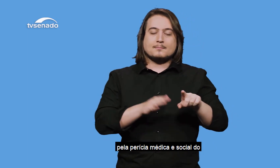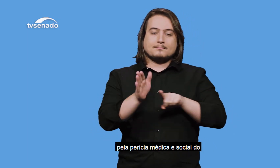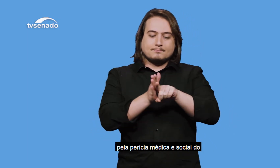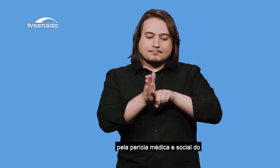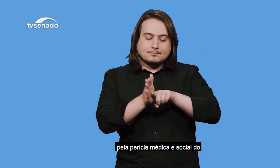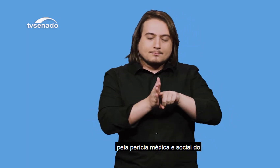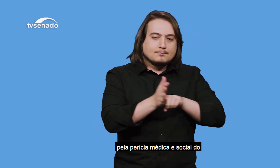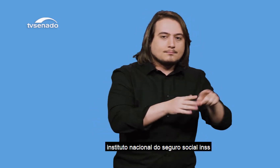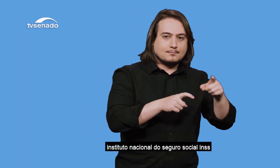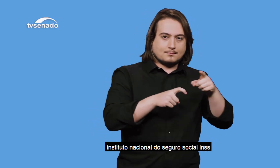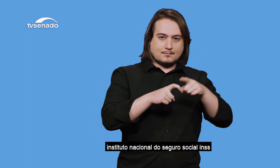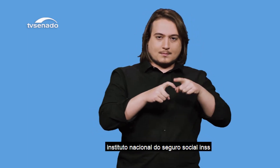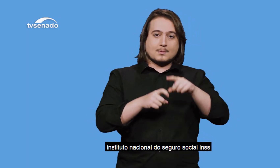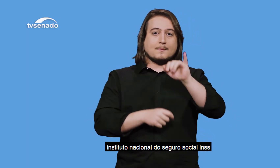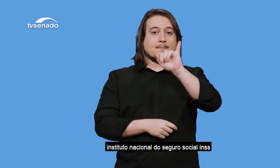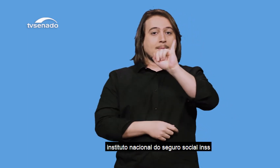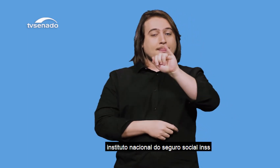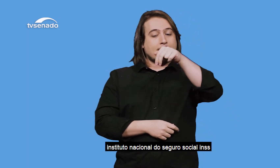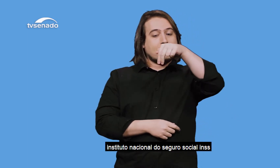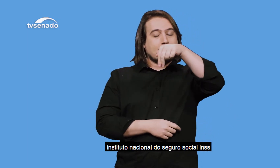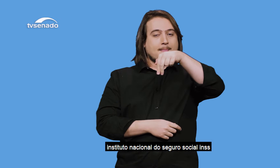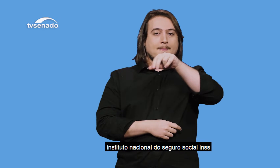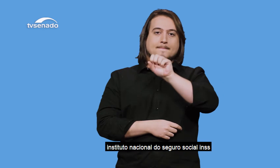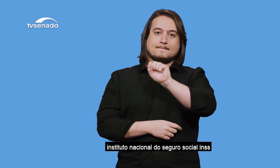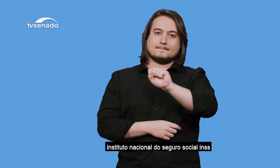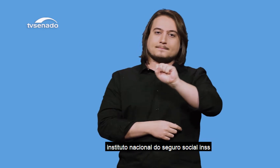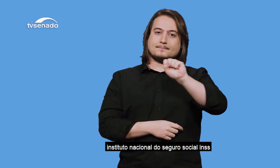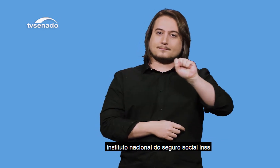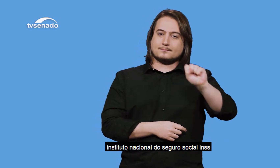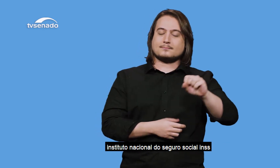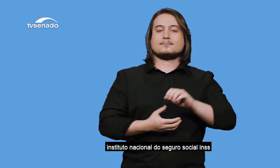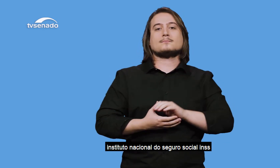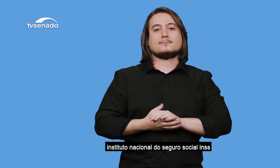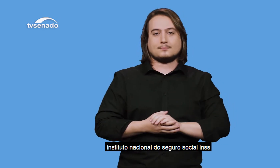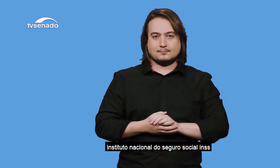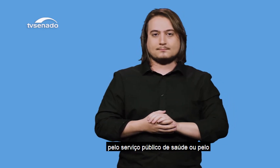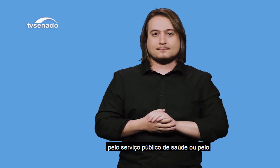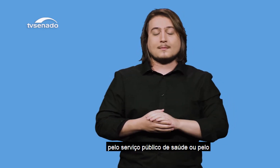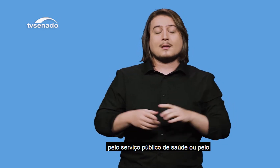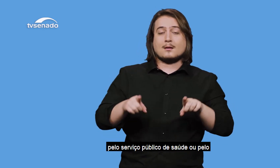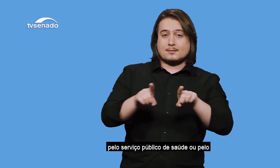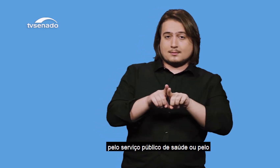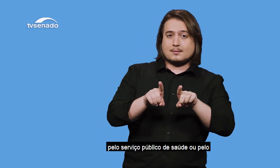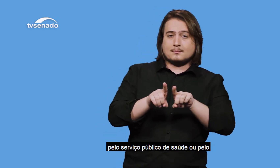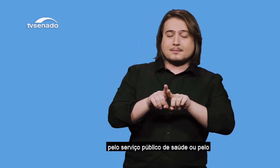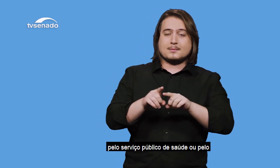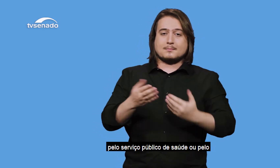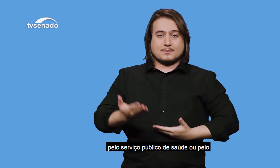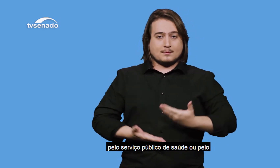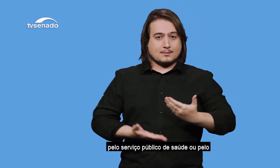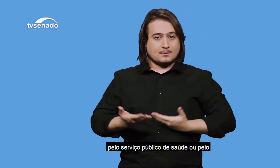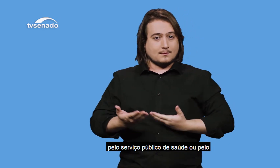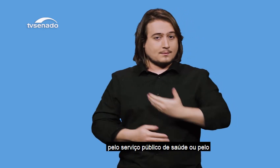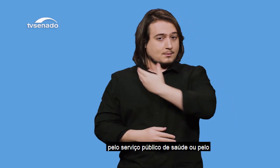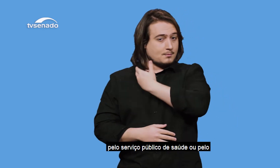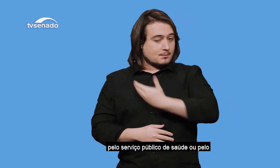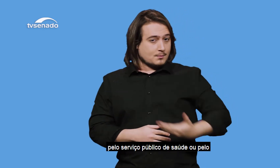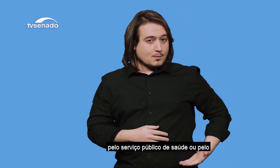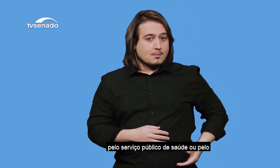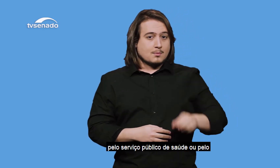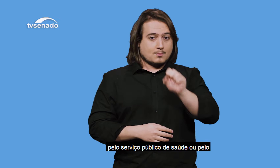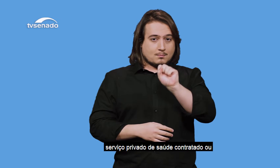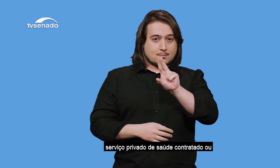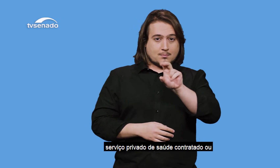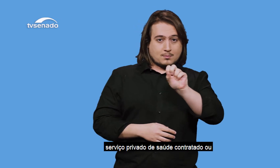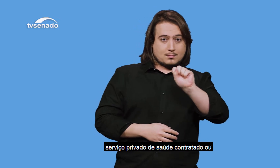do instituto nacional do seguro social inss pelo serviço público de saúde ou pelo